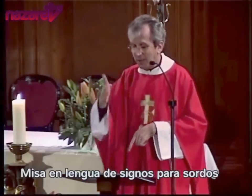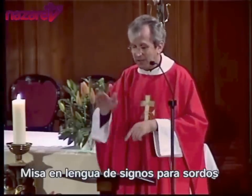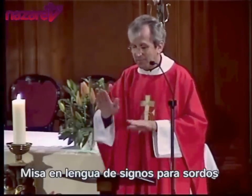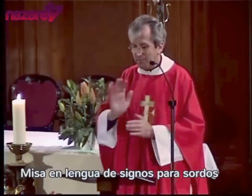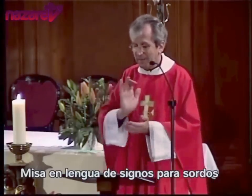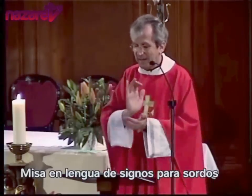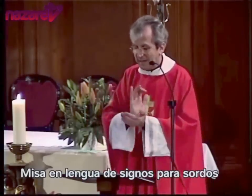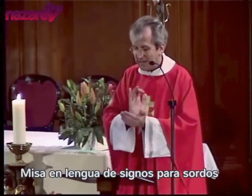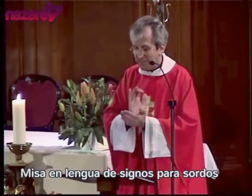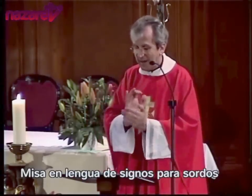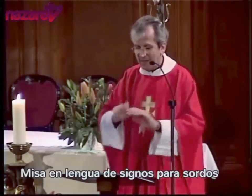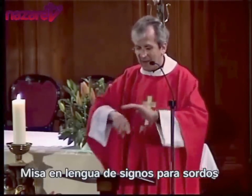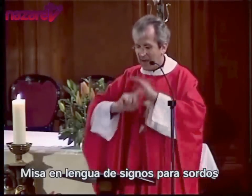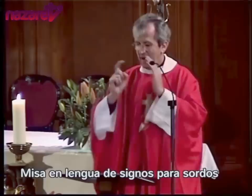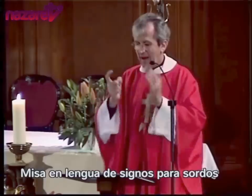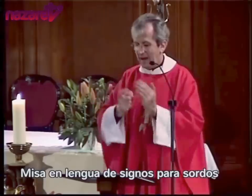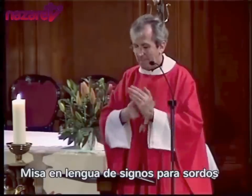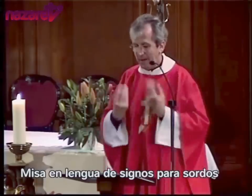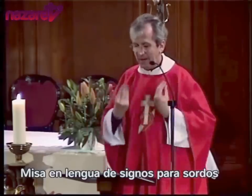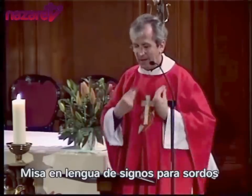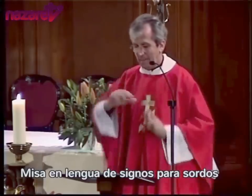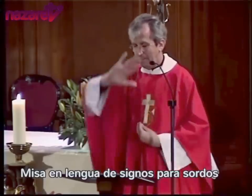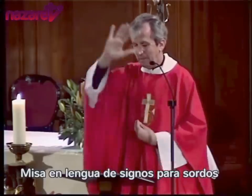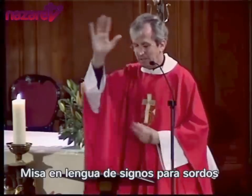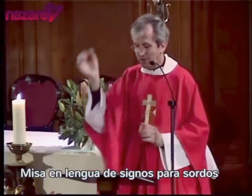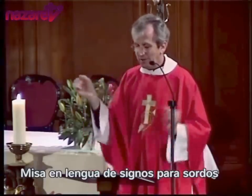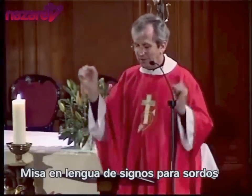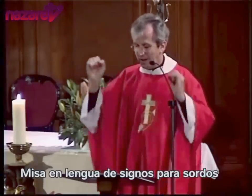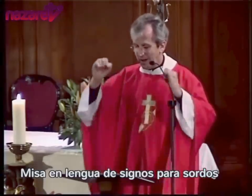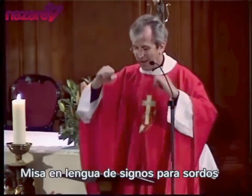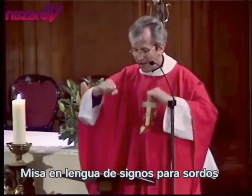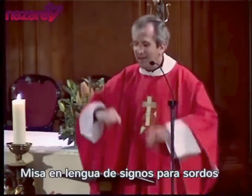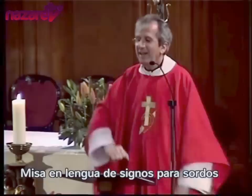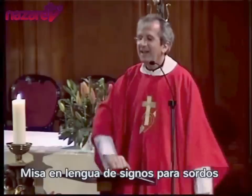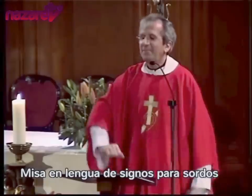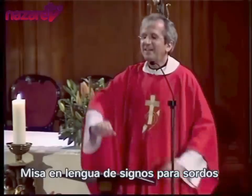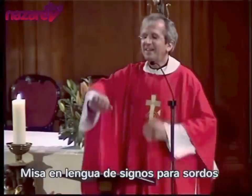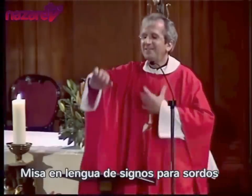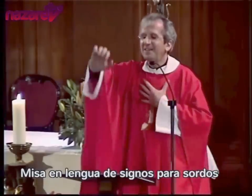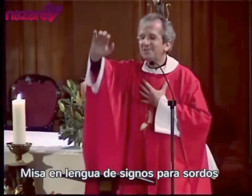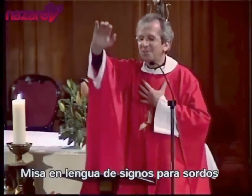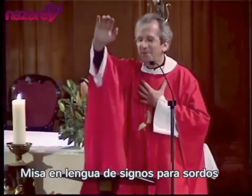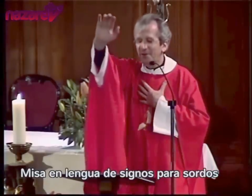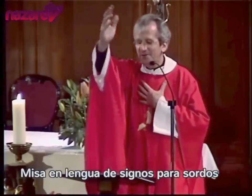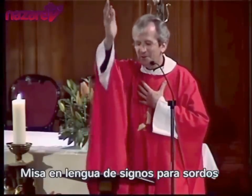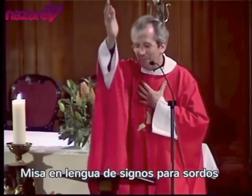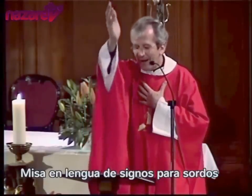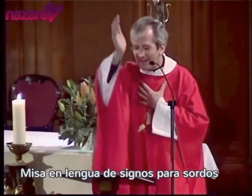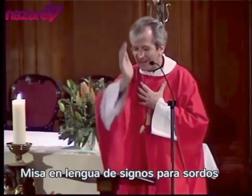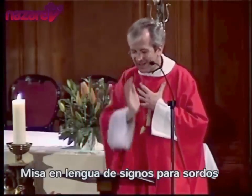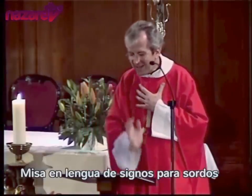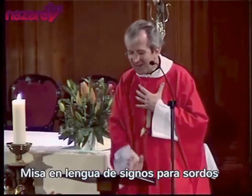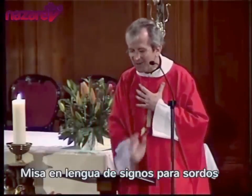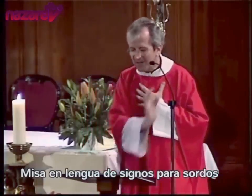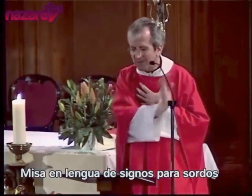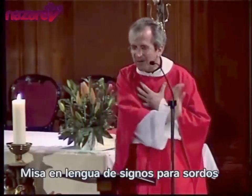así podáis pasar de la esperanza a la plena visión. Amén. Y la bendición de Dios Todopoderoso,